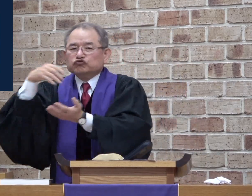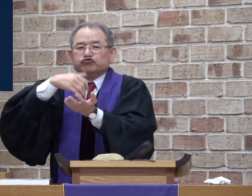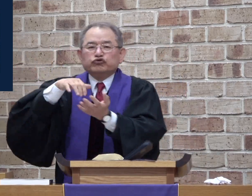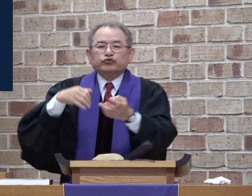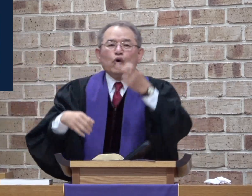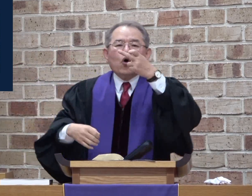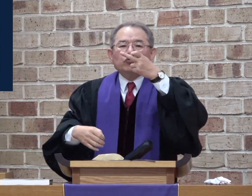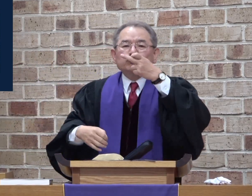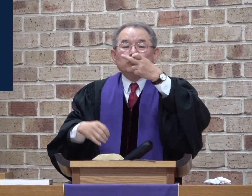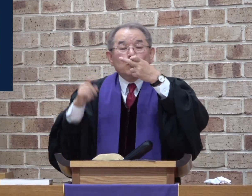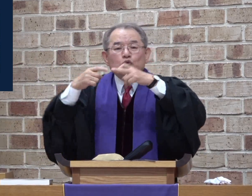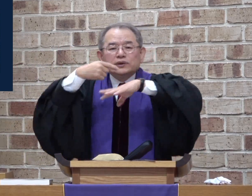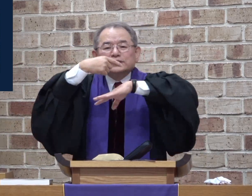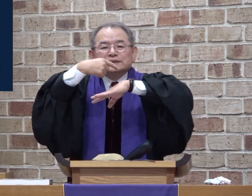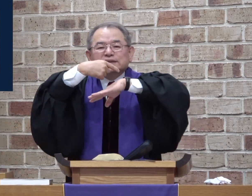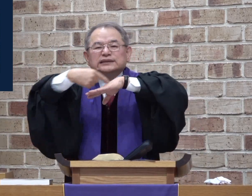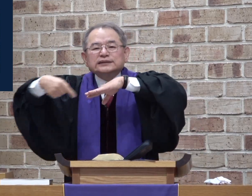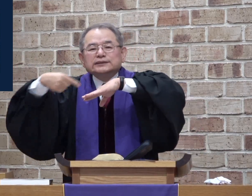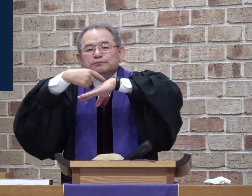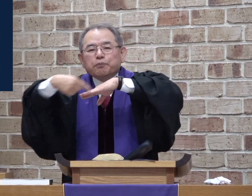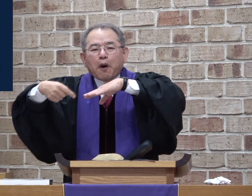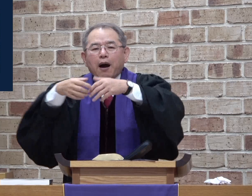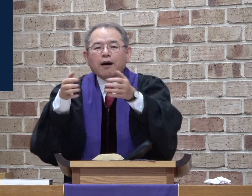그것은 12지파를 뜻합니다.